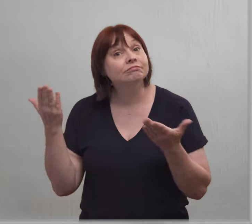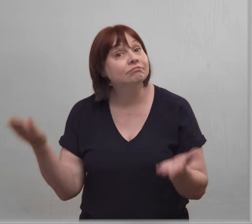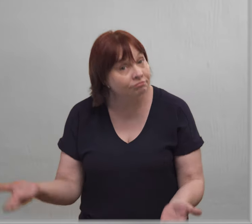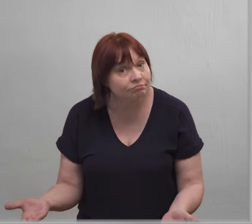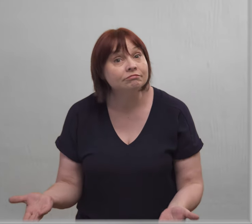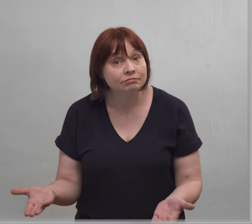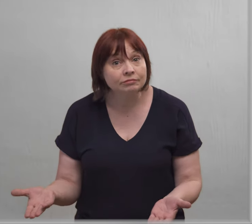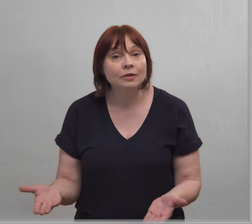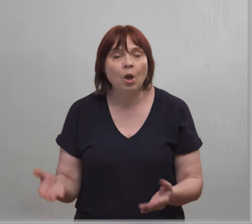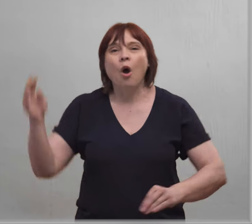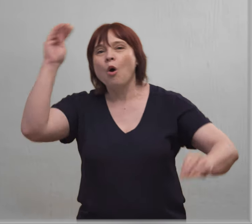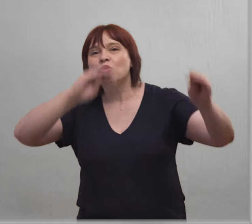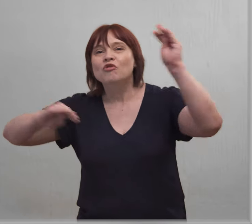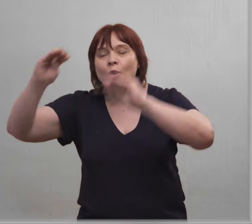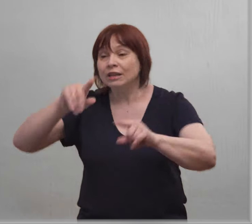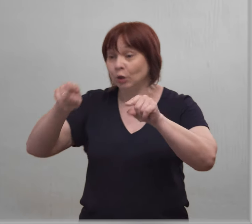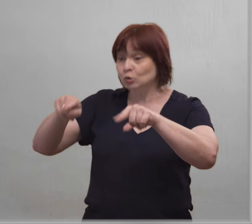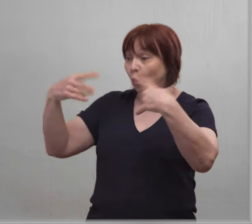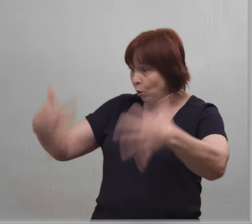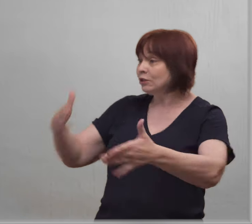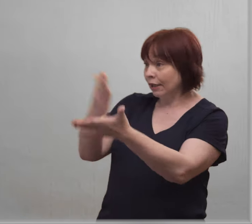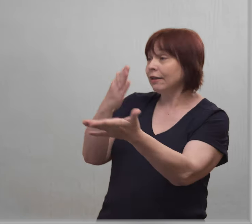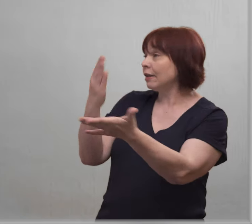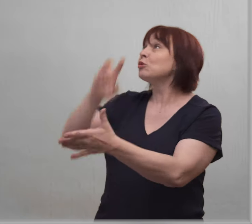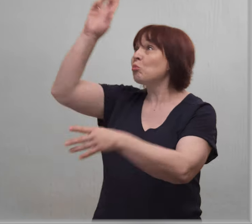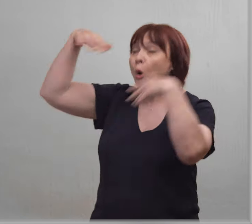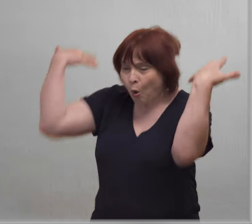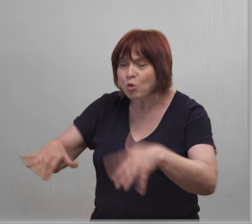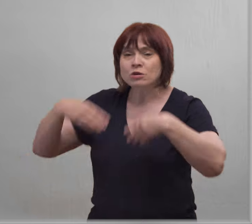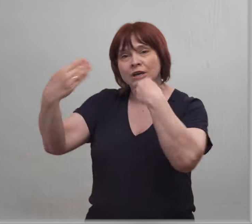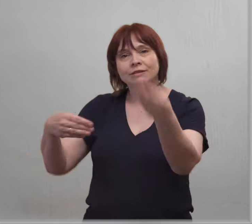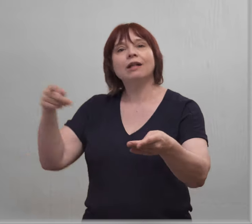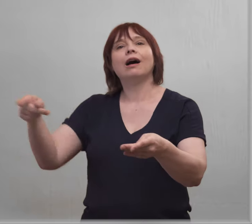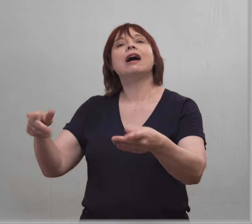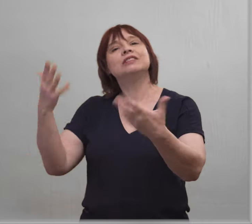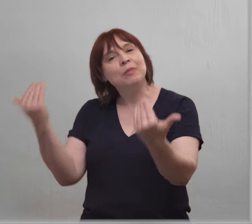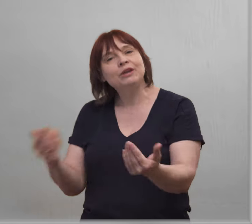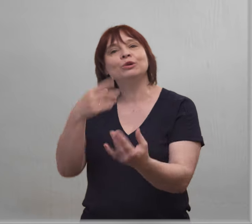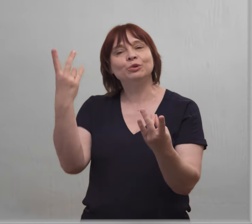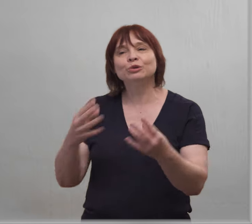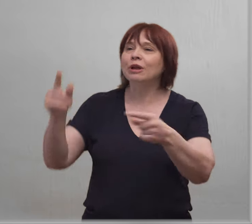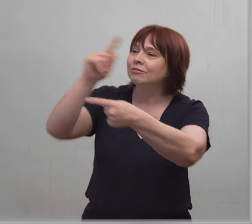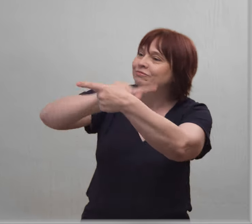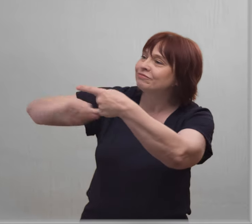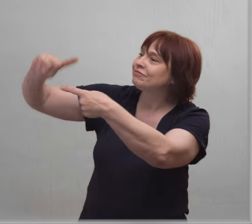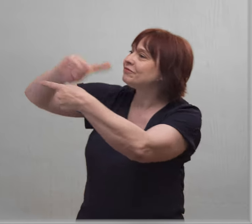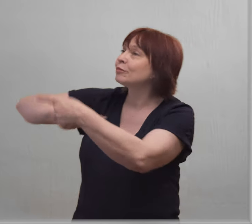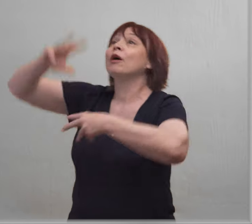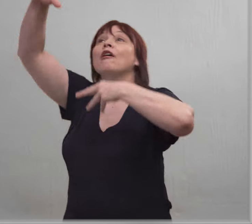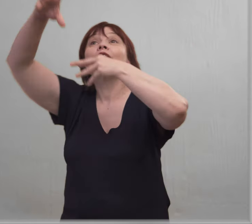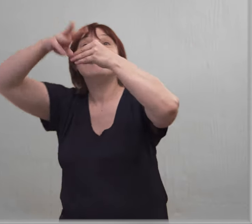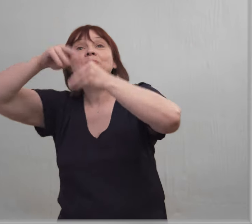Творить – это значит преображать то, что уже есть. Другими словами, вместе с Богом мы становимся